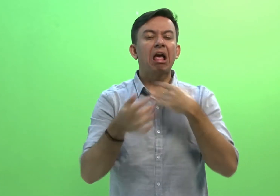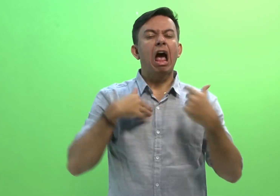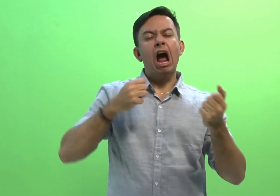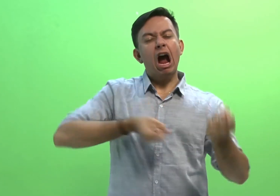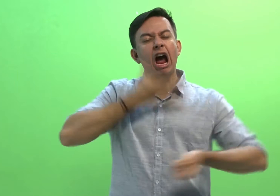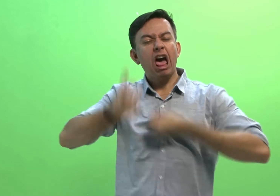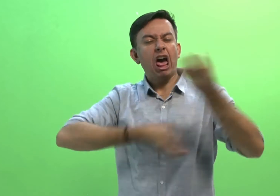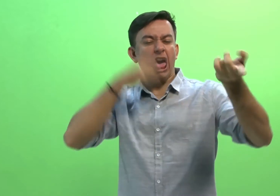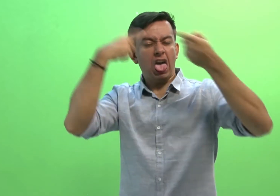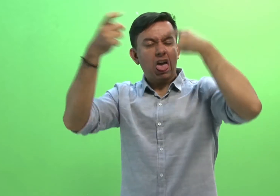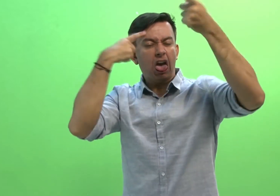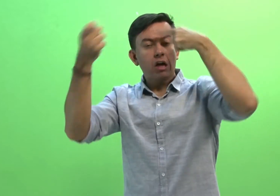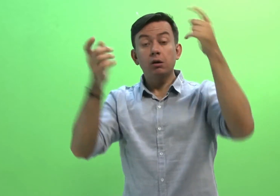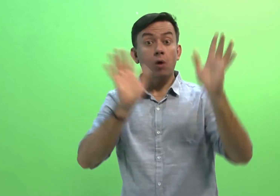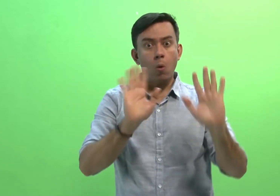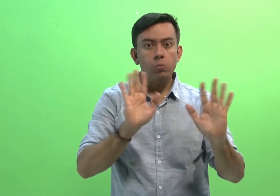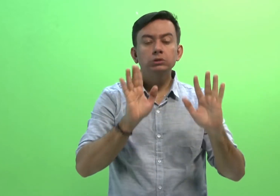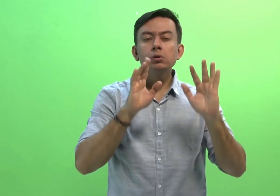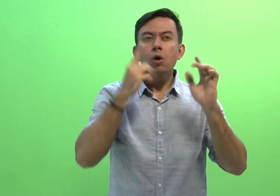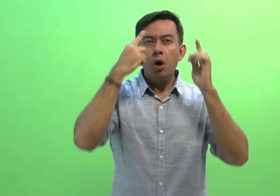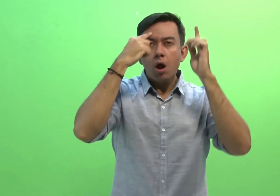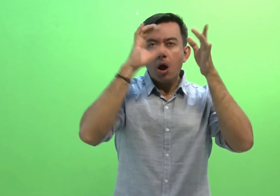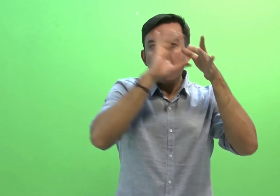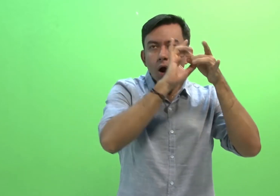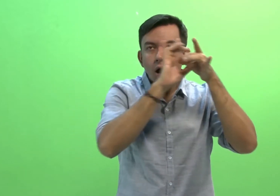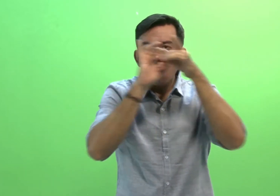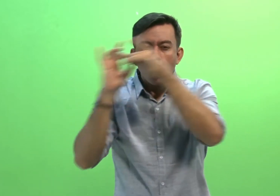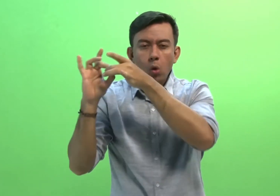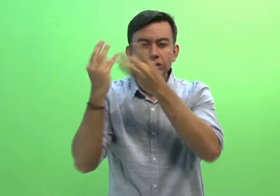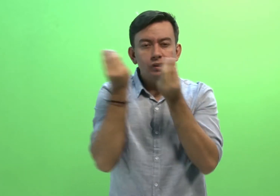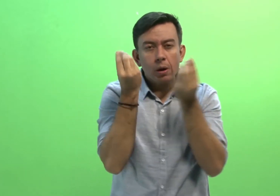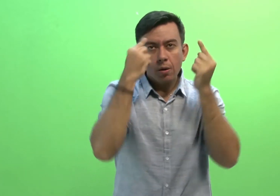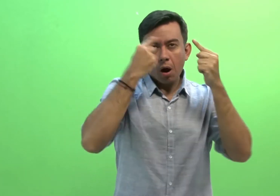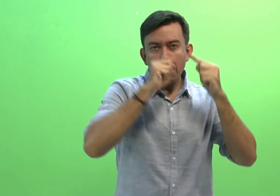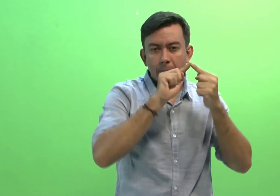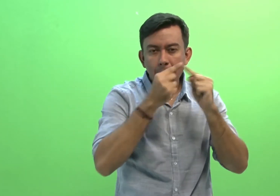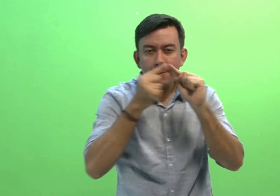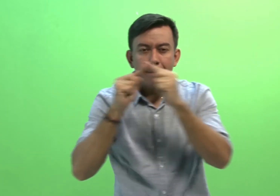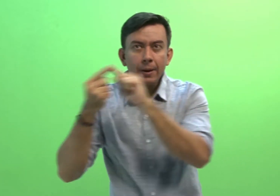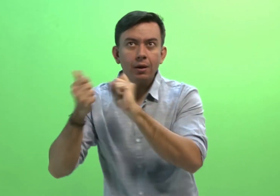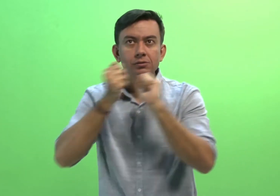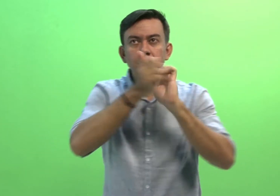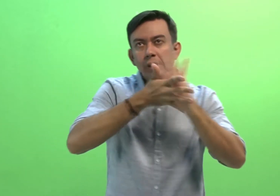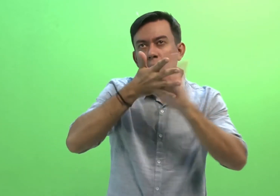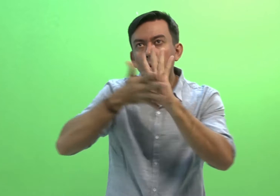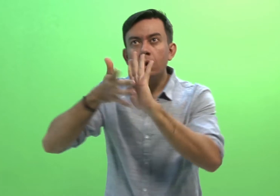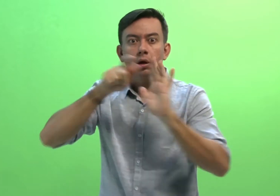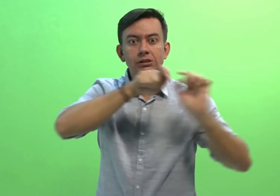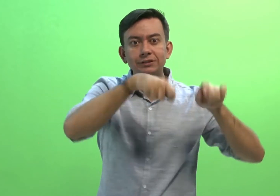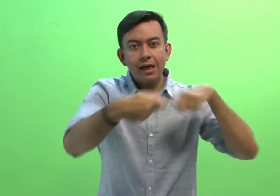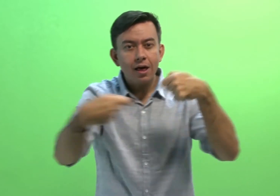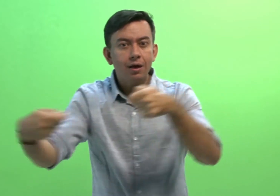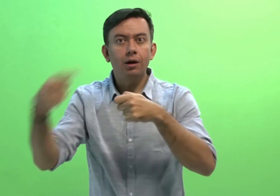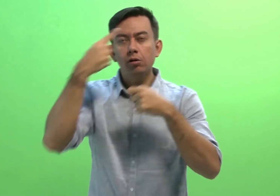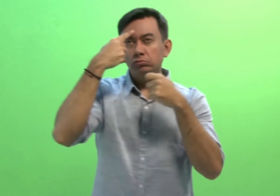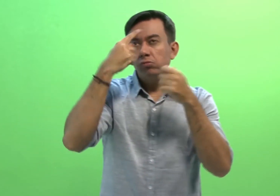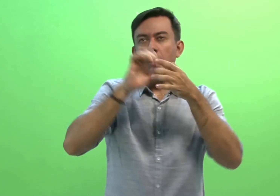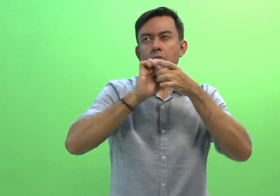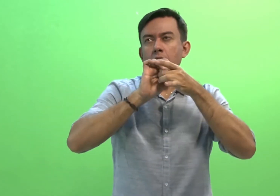pode fazer de modo bruto, de modo desconexo, não. Você vai organizar as ideias mentalmente e